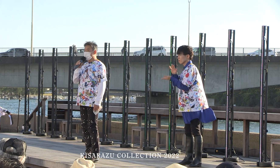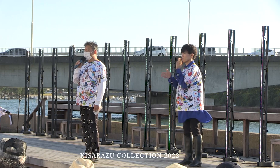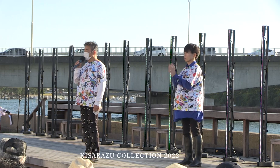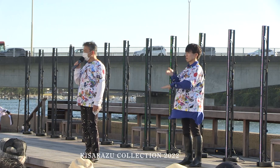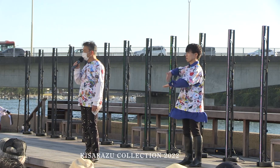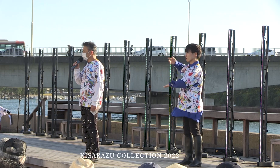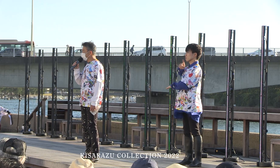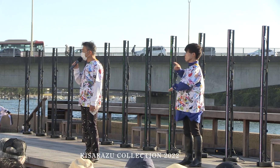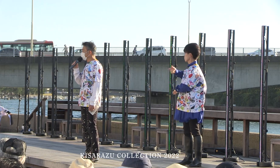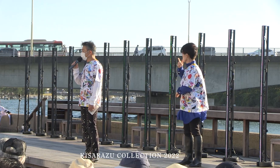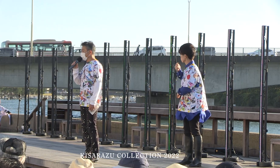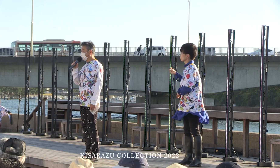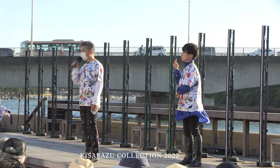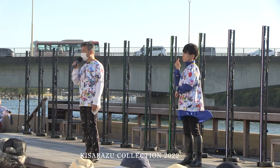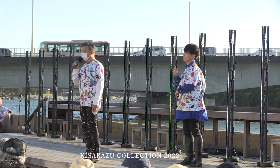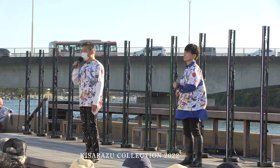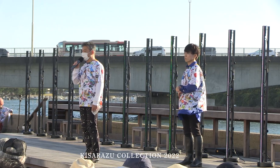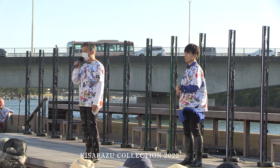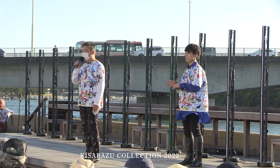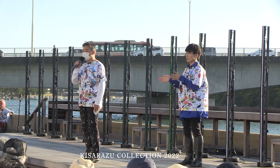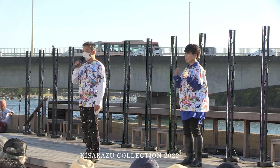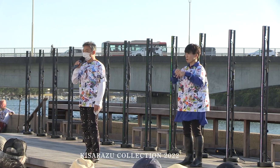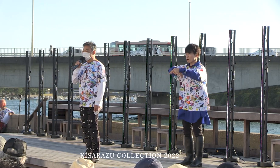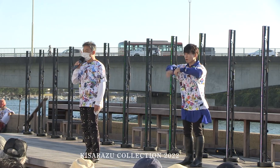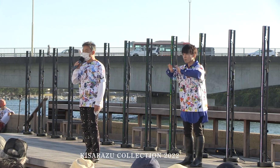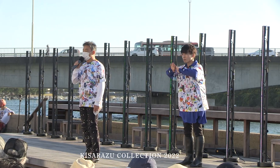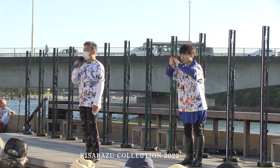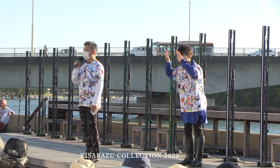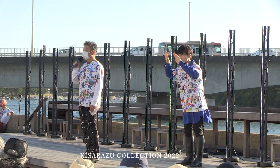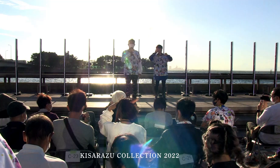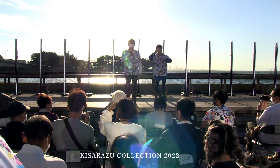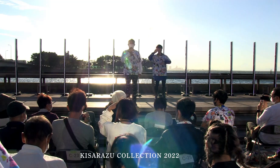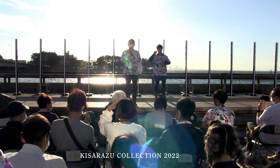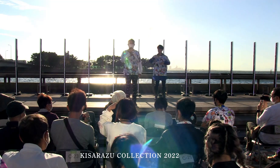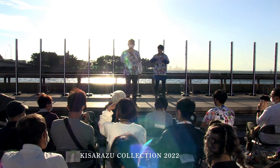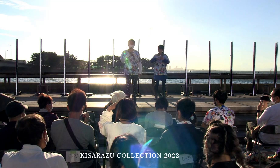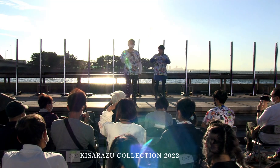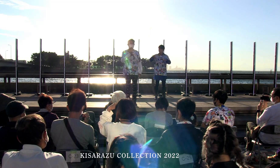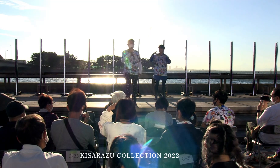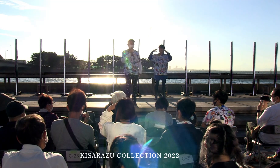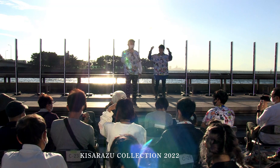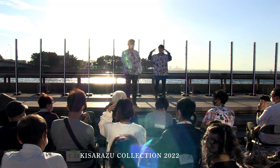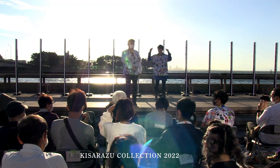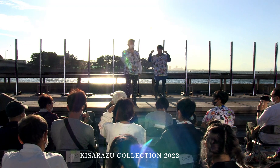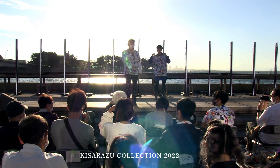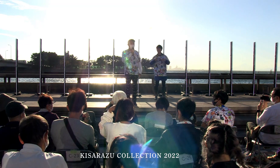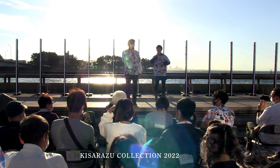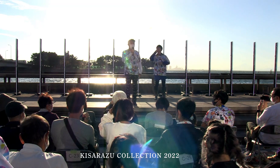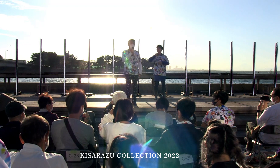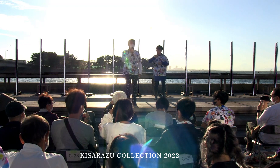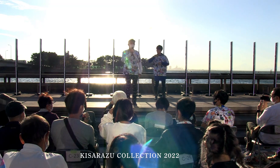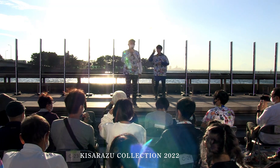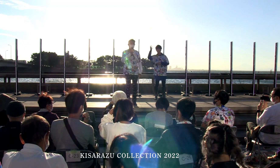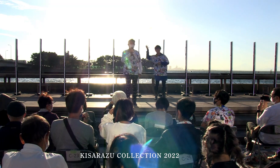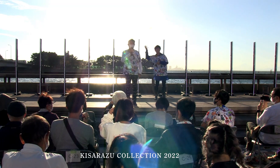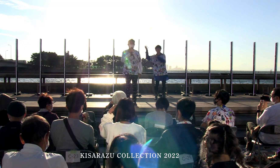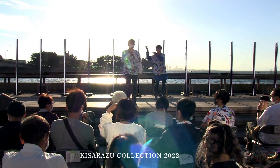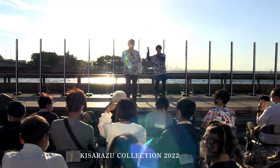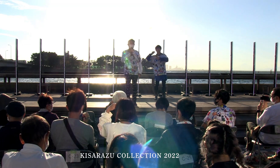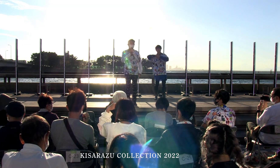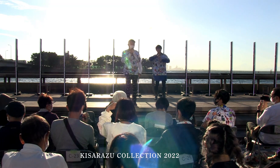います。それではこれからファッションショーのスタートでございますが、子どもたちの笑顔、希望をぜひ皆さん